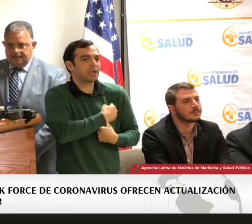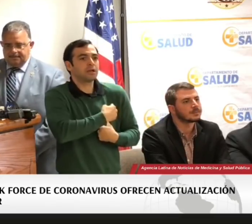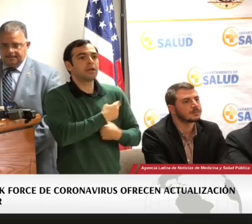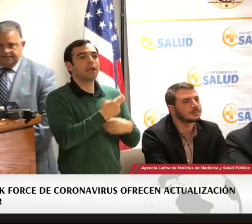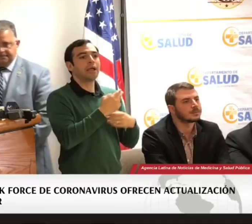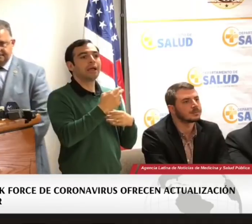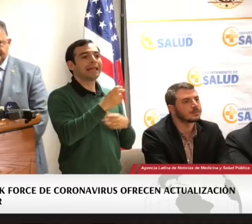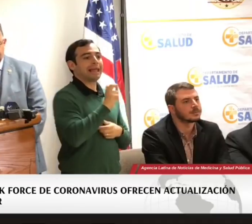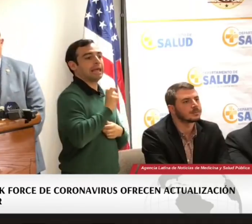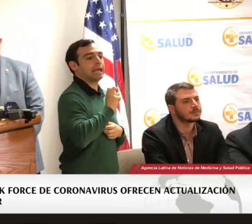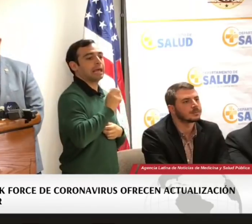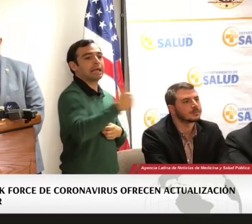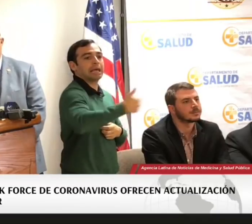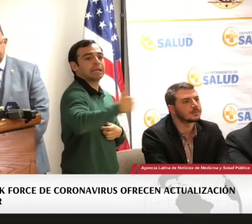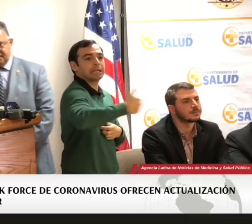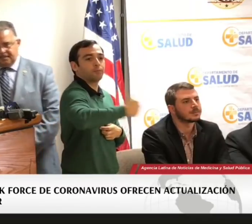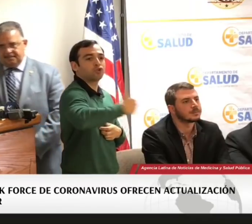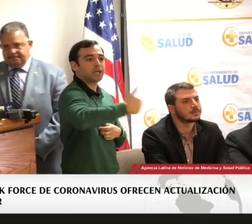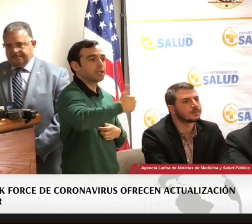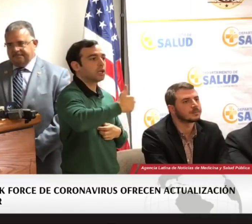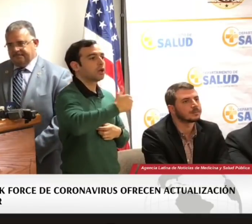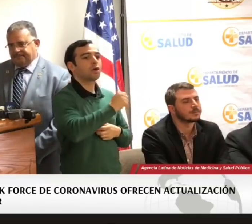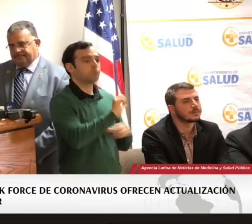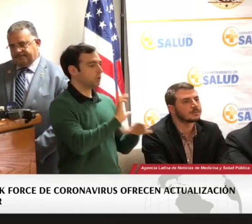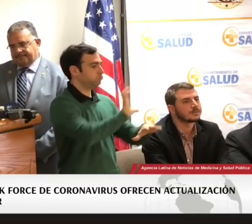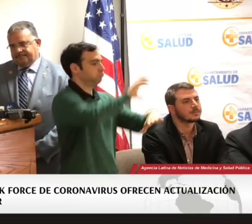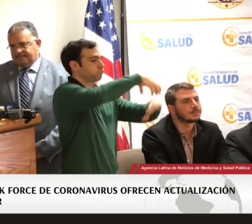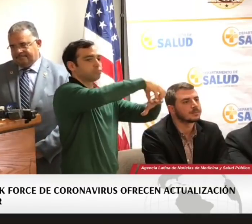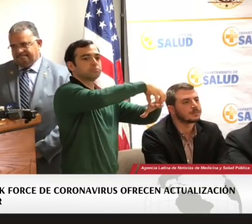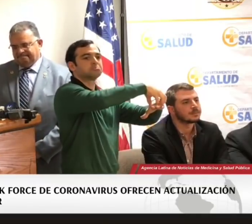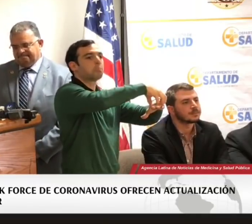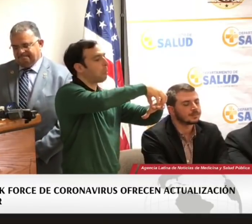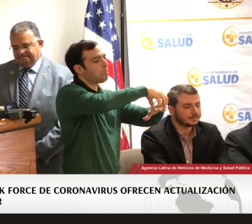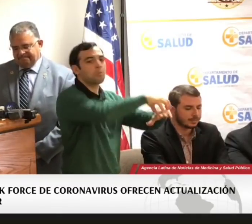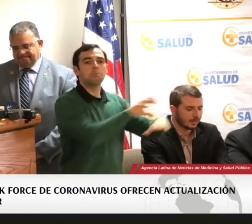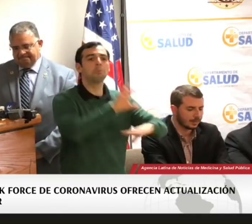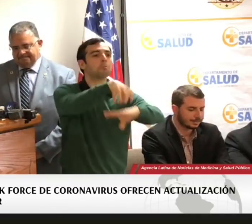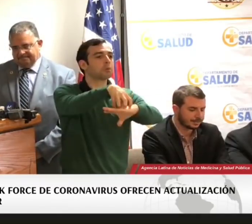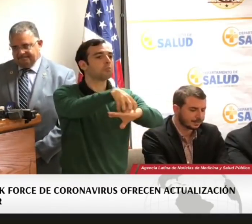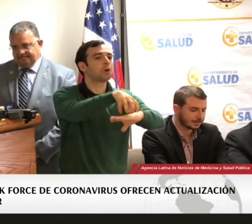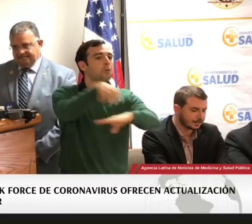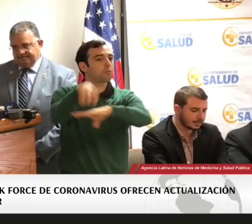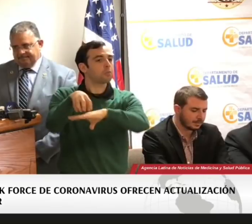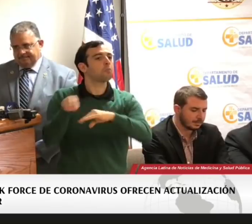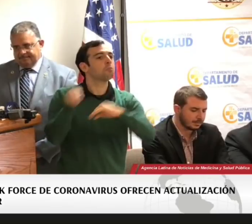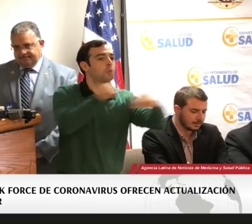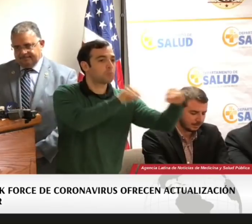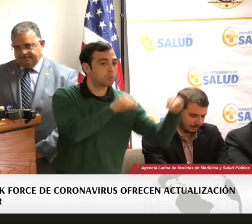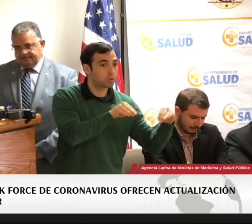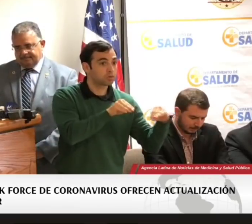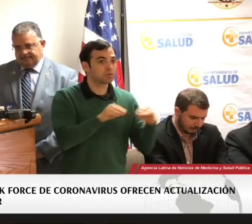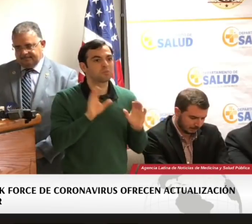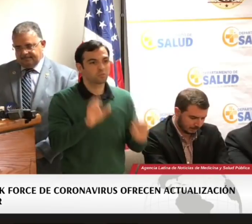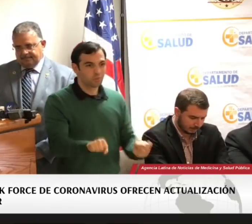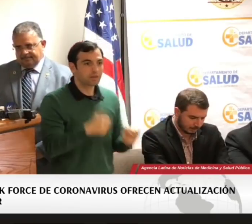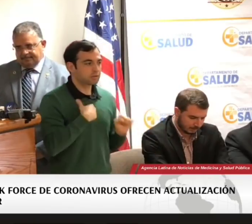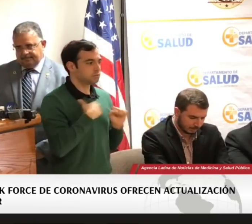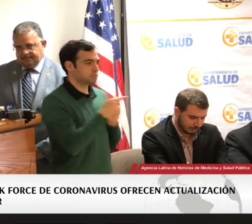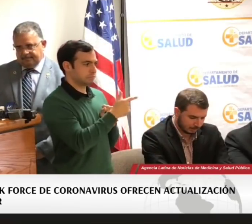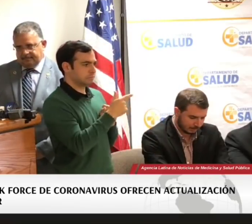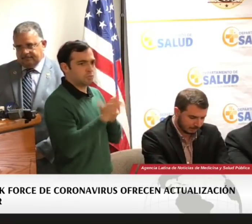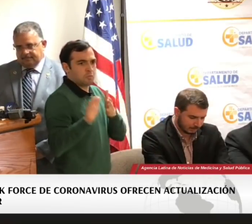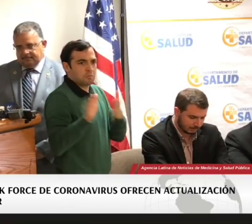pueden expandir unos servicios también, dar alternativas, opciones, lo que se llama, ¿verdad?, un plan de alta o discharge. Así